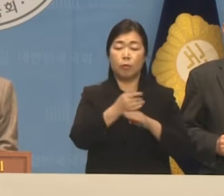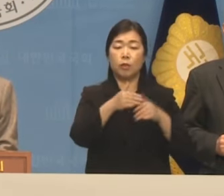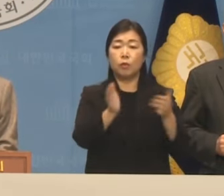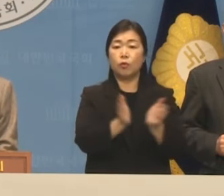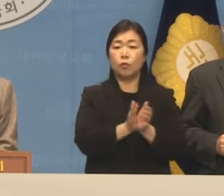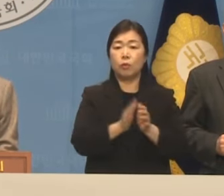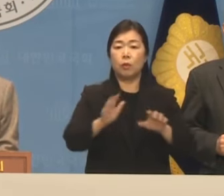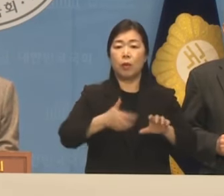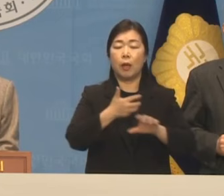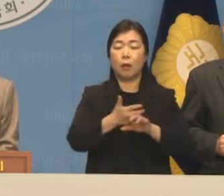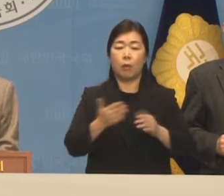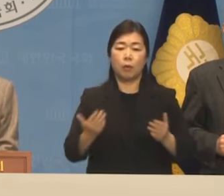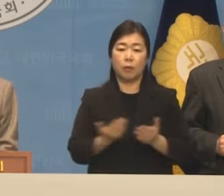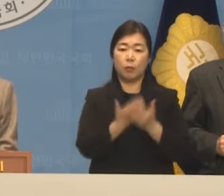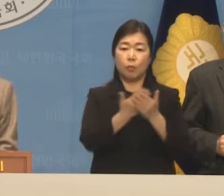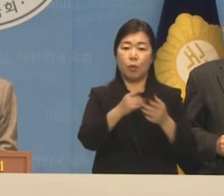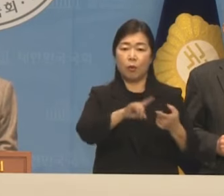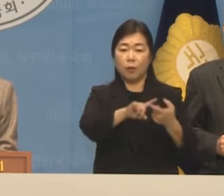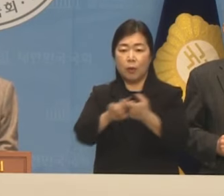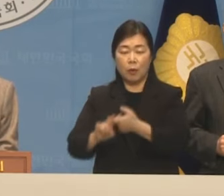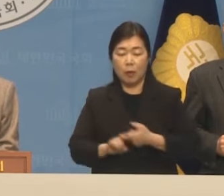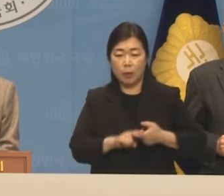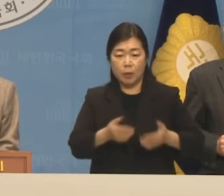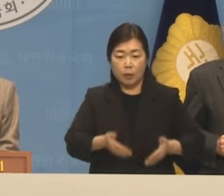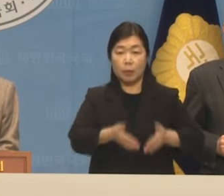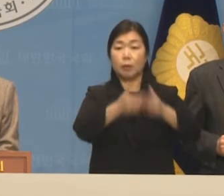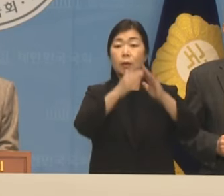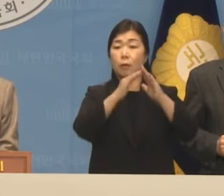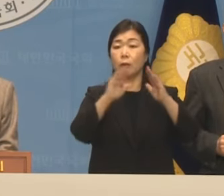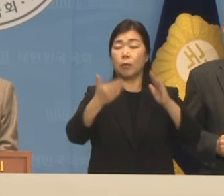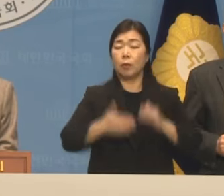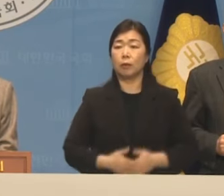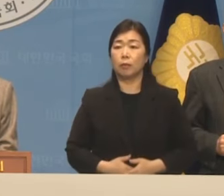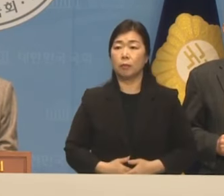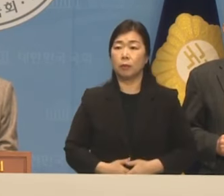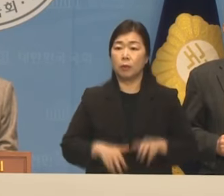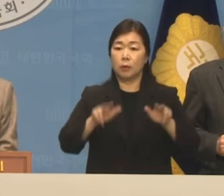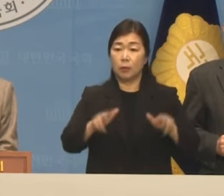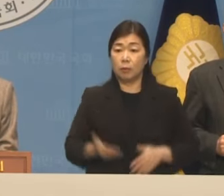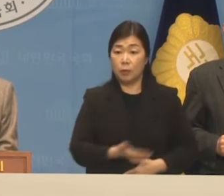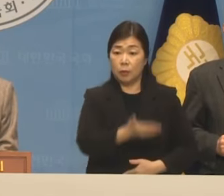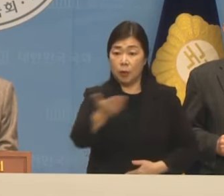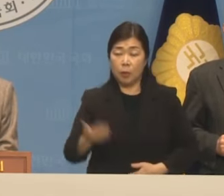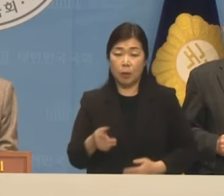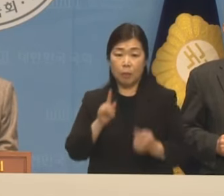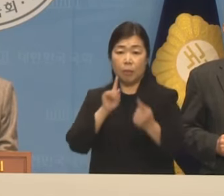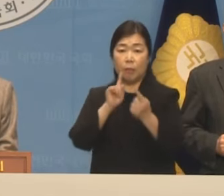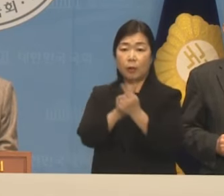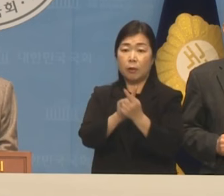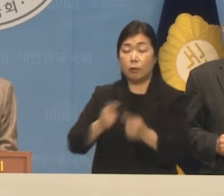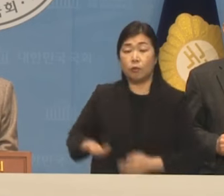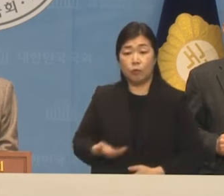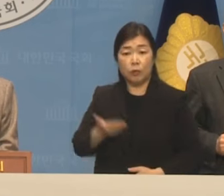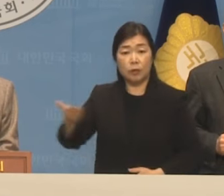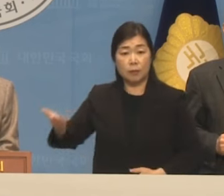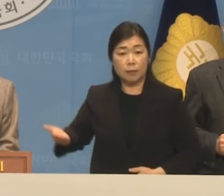민주개혁진보연합이 창당할 것입니다. 지금 여러분 앞에 선 우리는